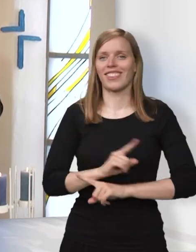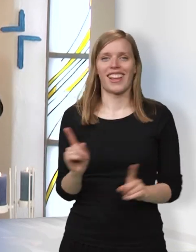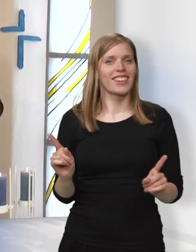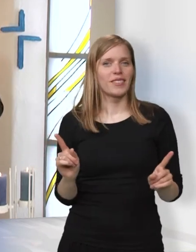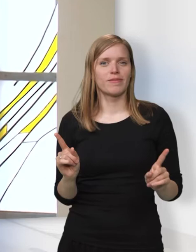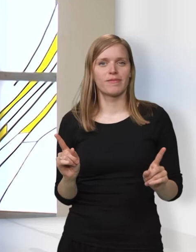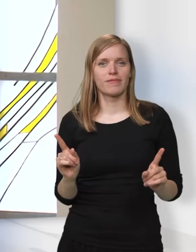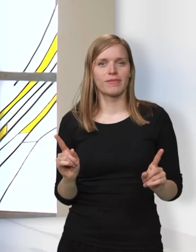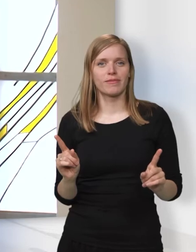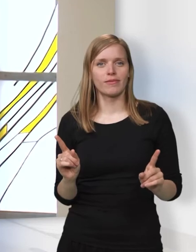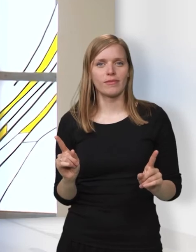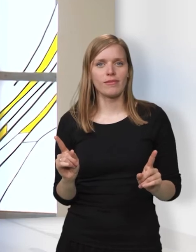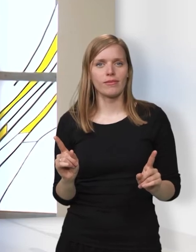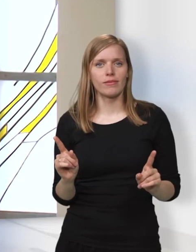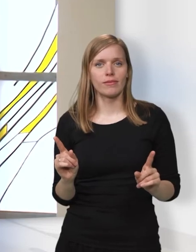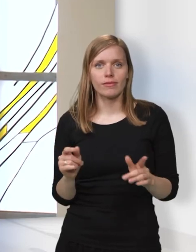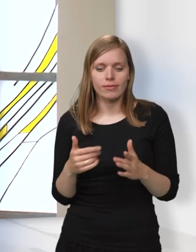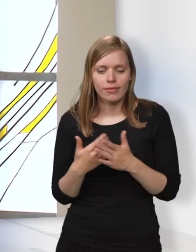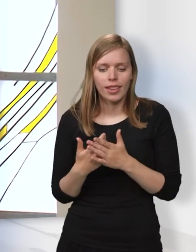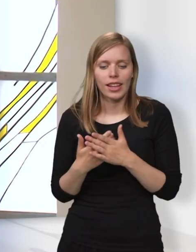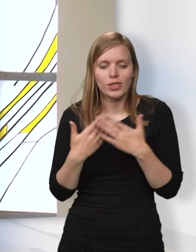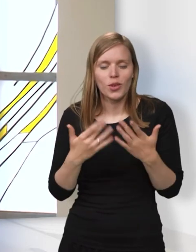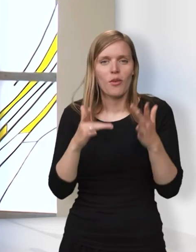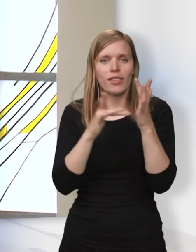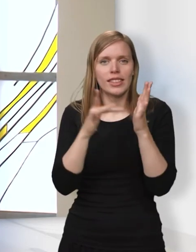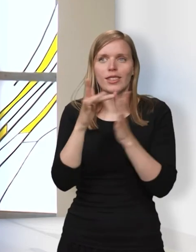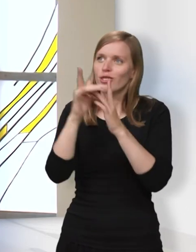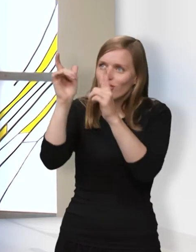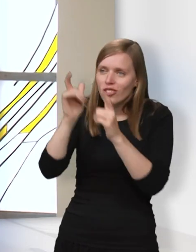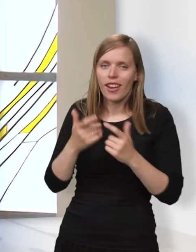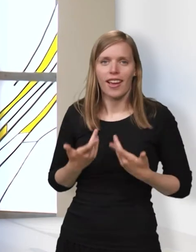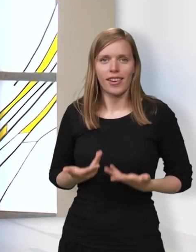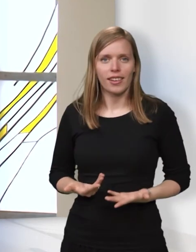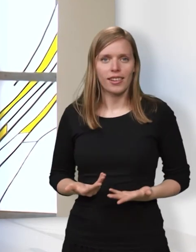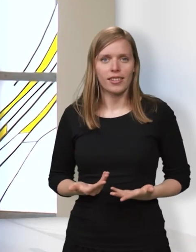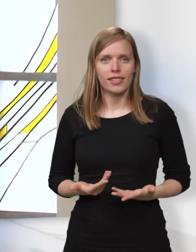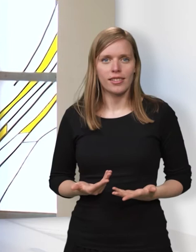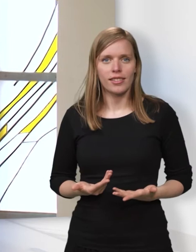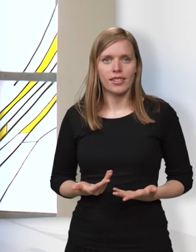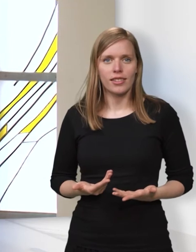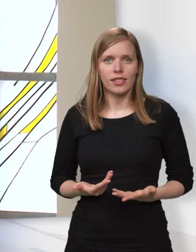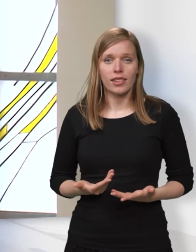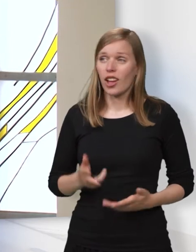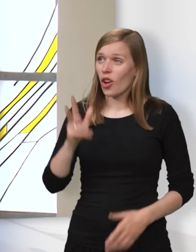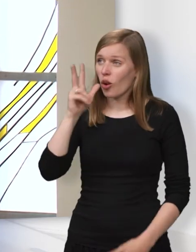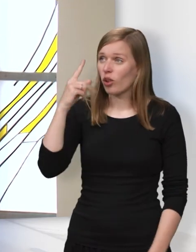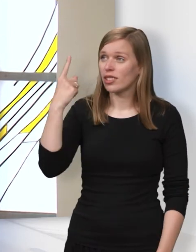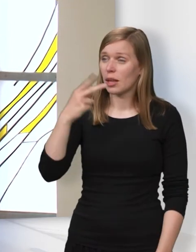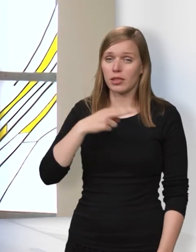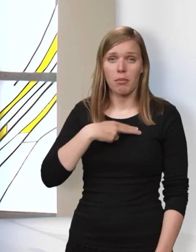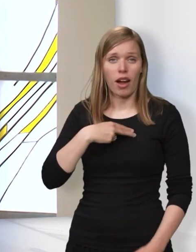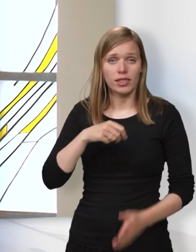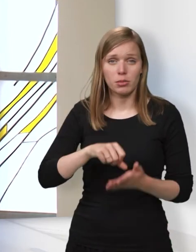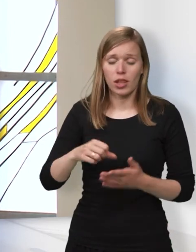reißen. Das ist es, was wir in Christus haben. Gott hat einen ungeheuren Preis